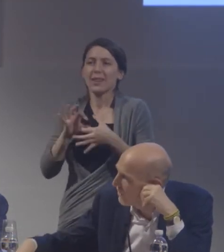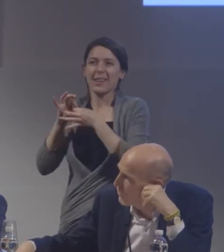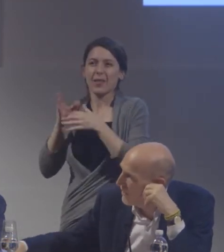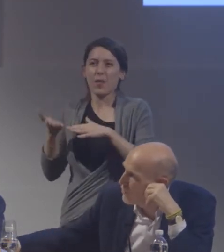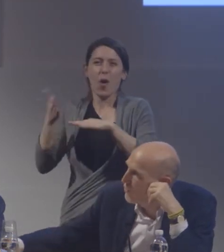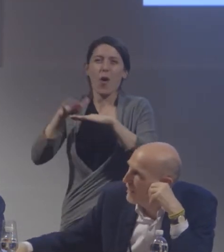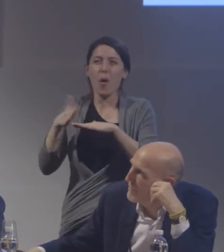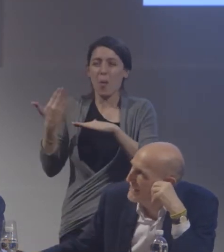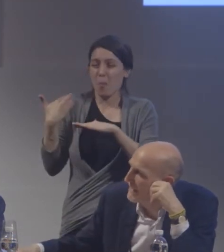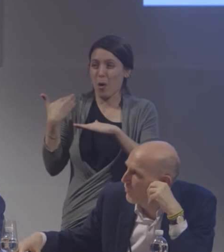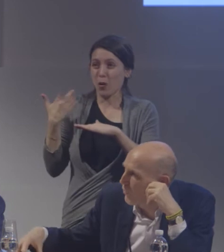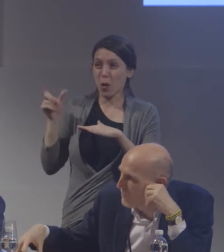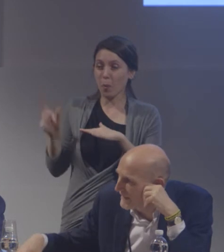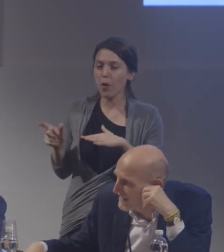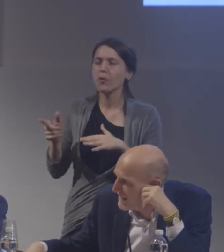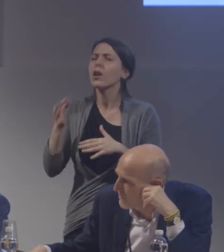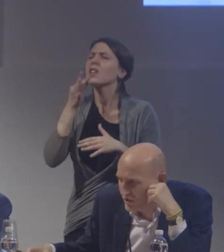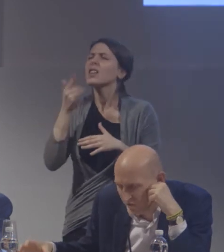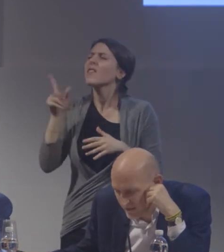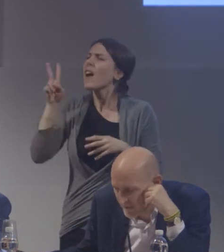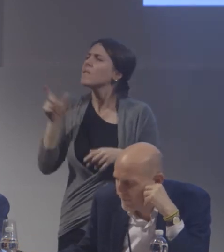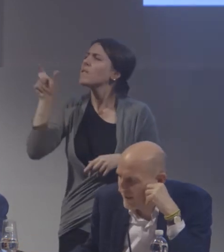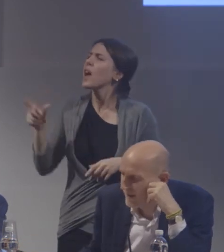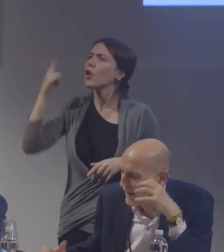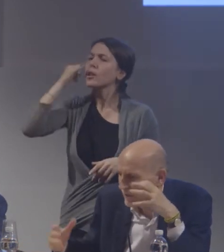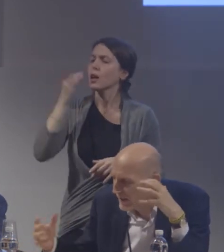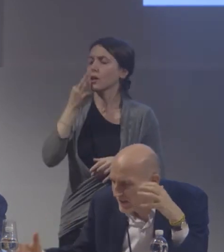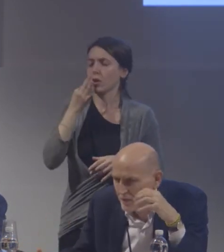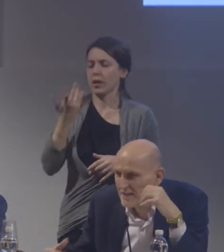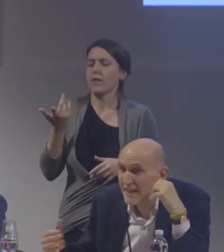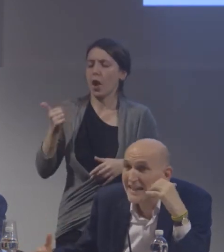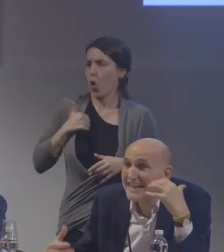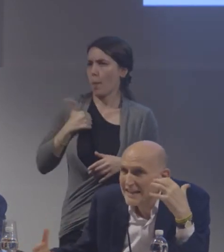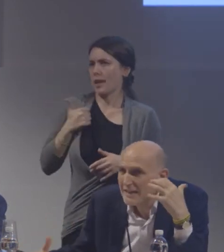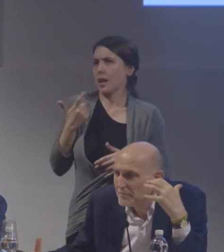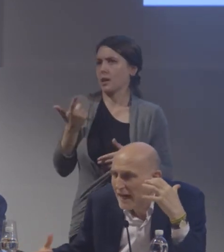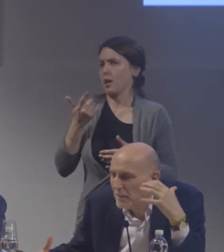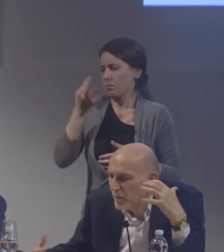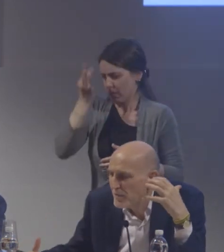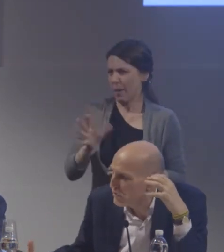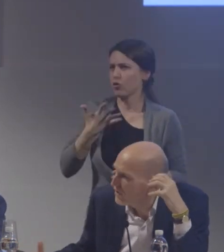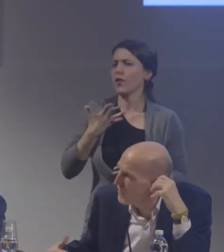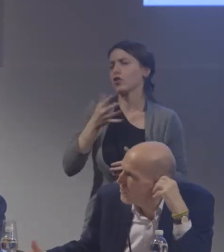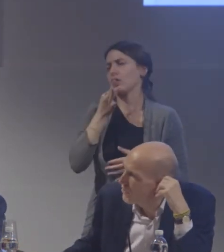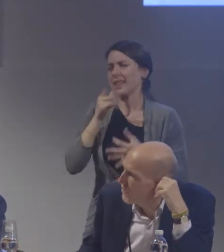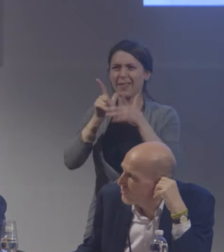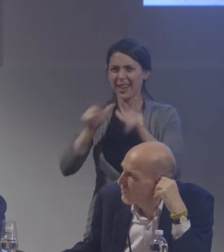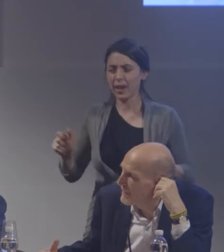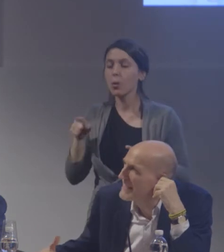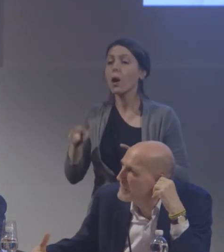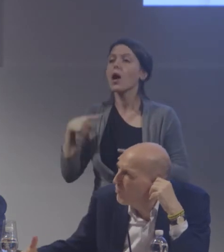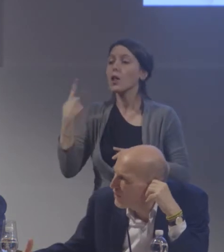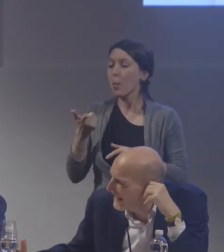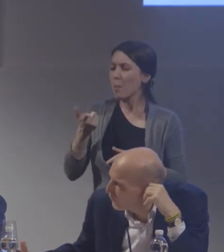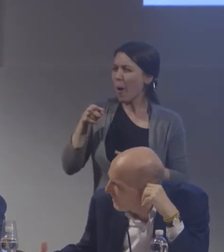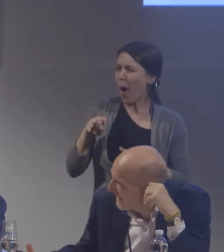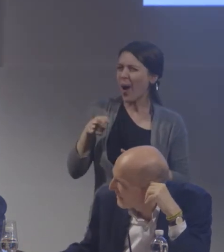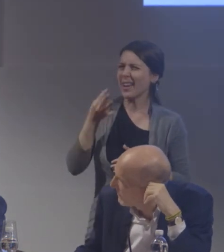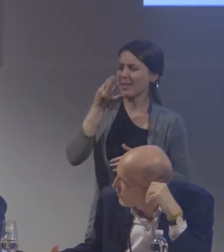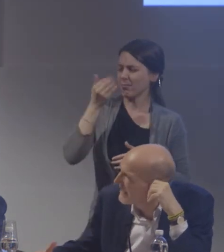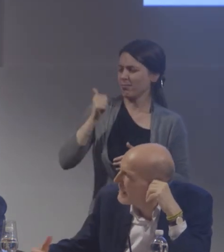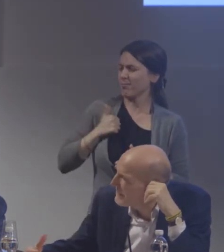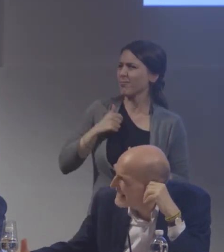vero intellettuale, cioè uno che a partire da una competenza specifica, che è quella linguistica, ha poi messo a disposizione della sua competenza, si è sporcato